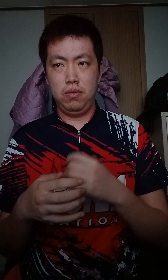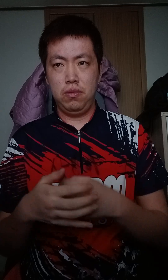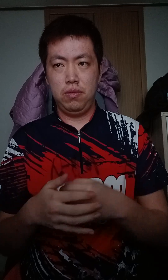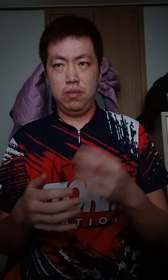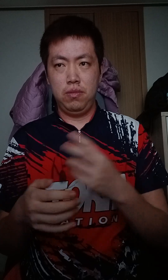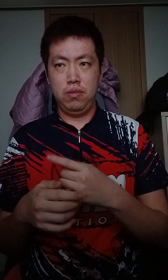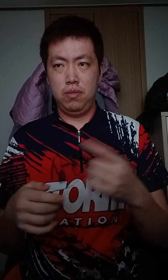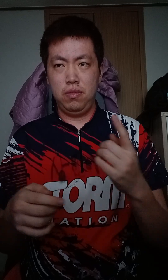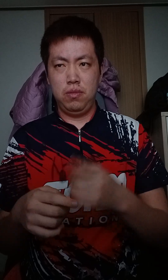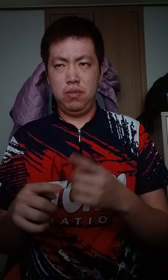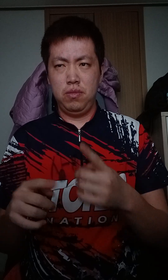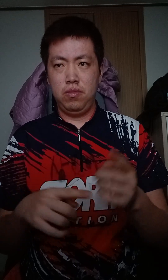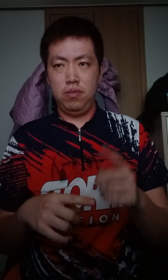권리를 무시한 처사라고 말합니다.